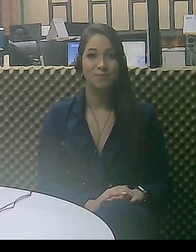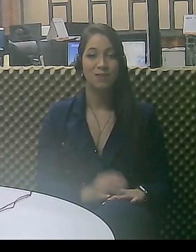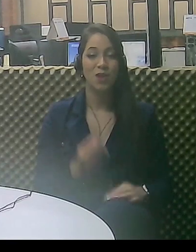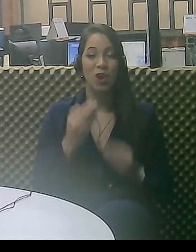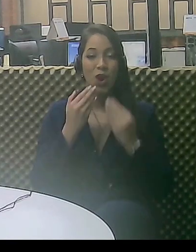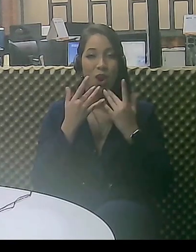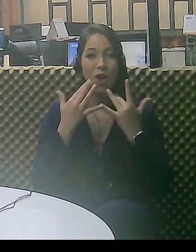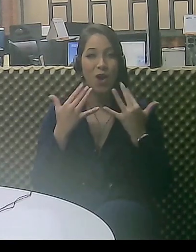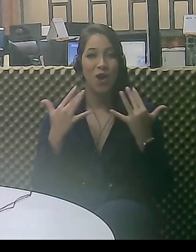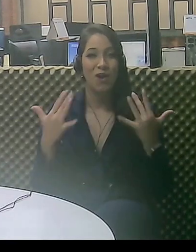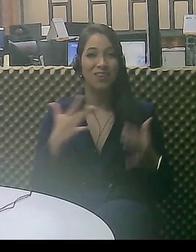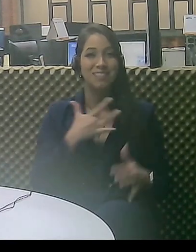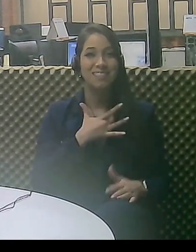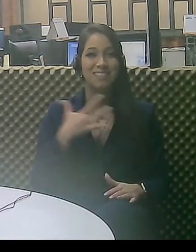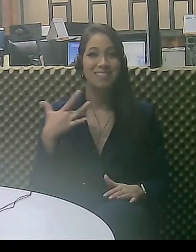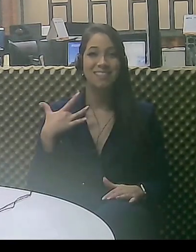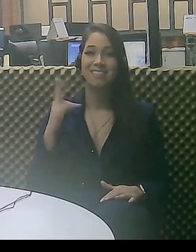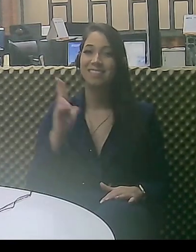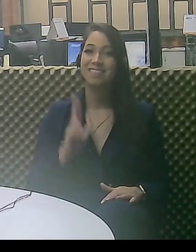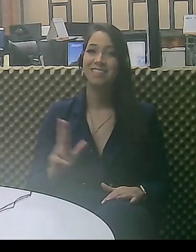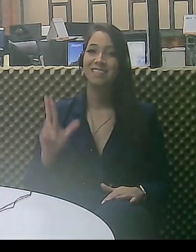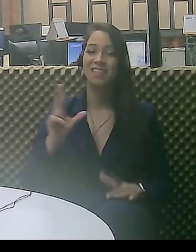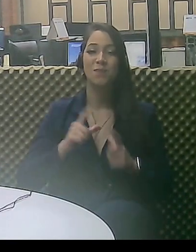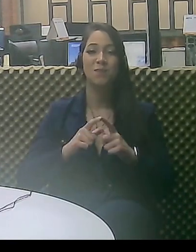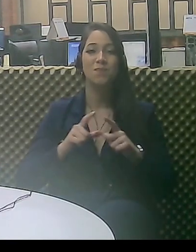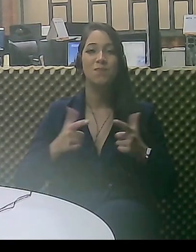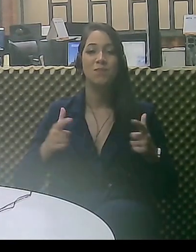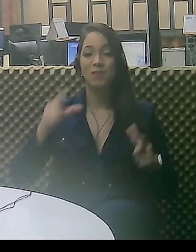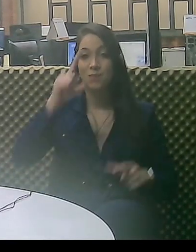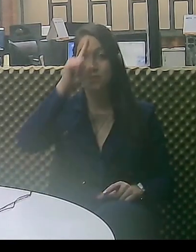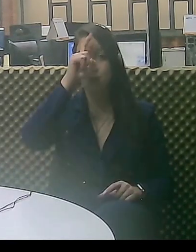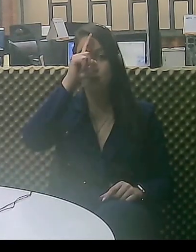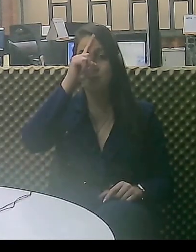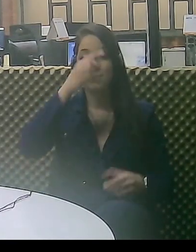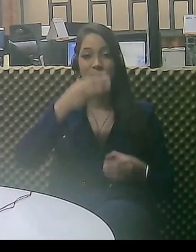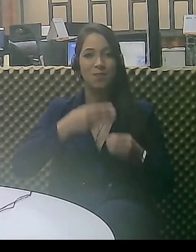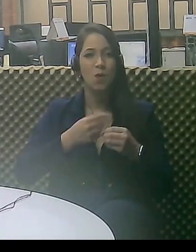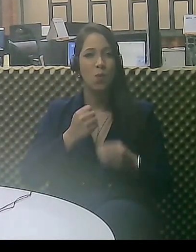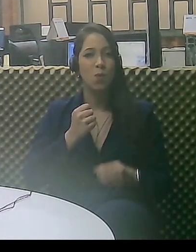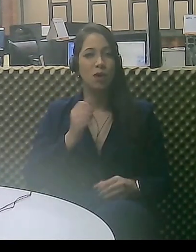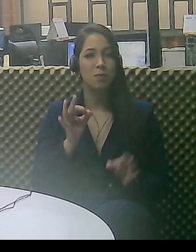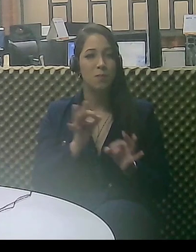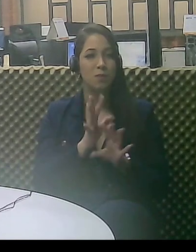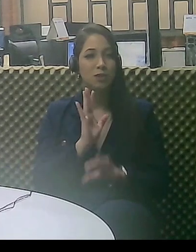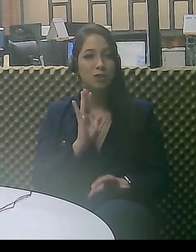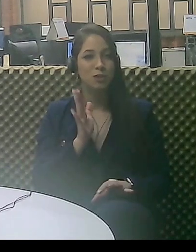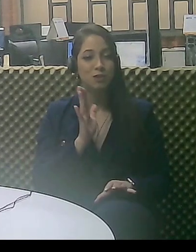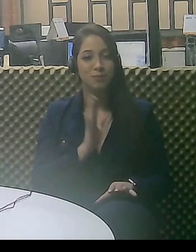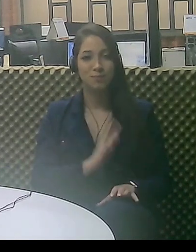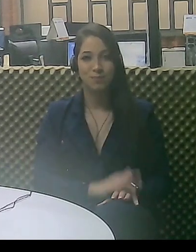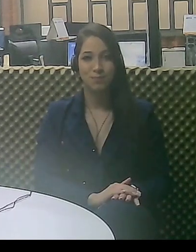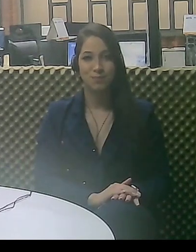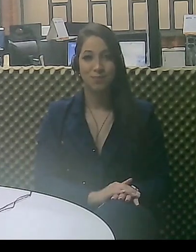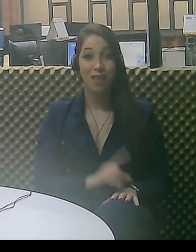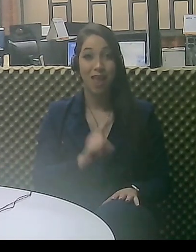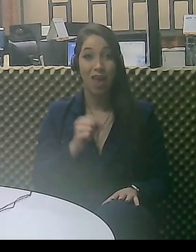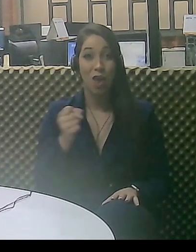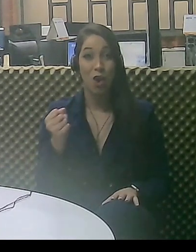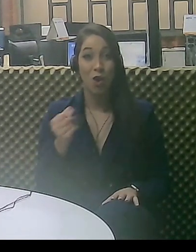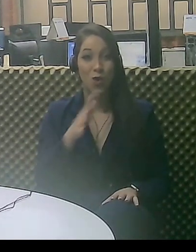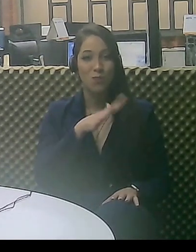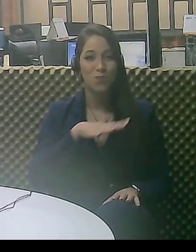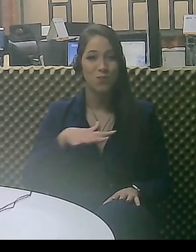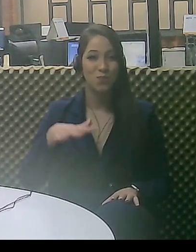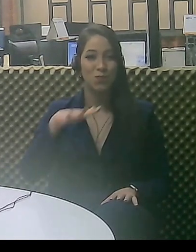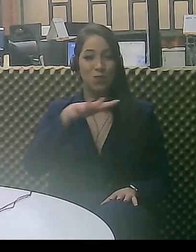uma boa notícia pra saúde de Uberlândia a ampliação do hospital municipal está quase pronta Esta é a nova área